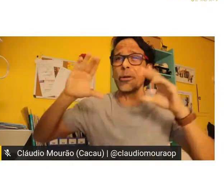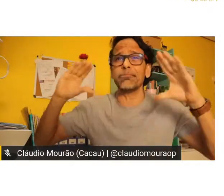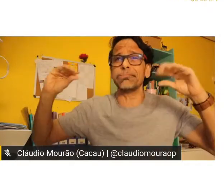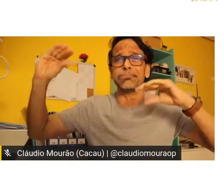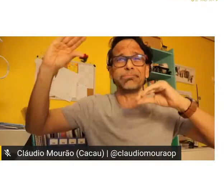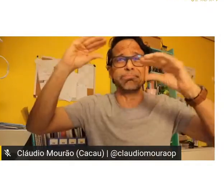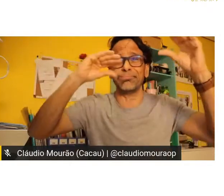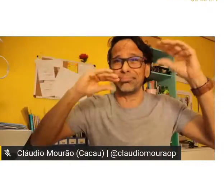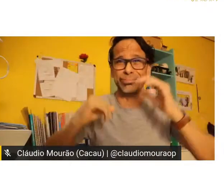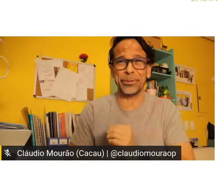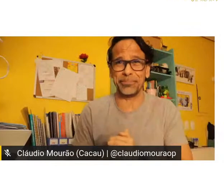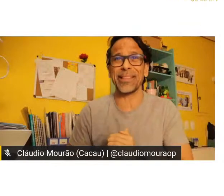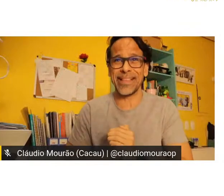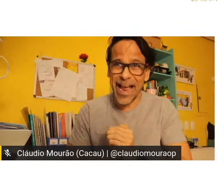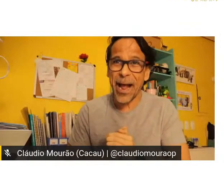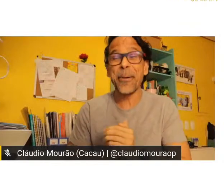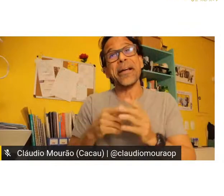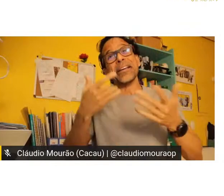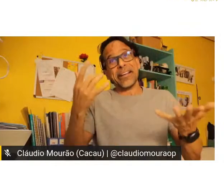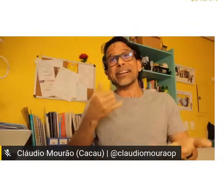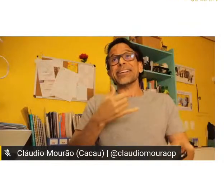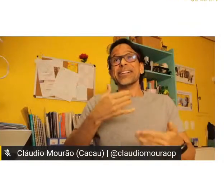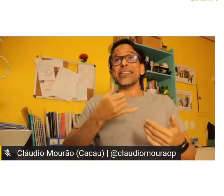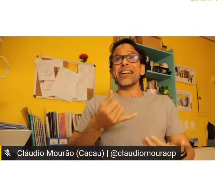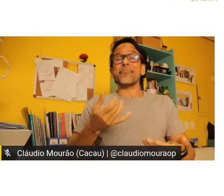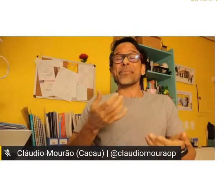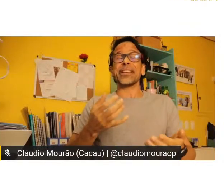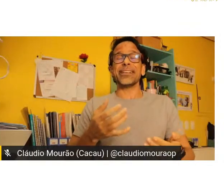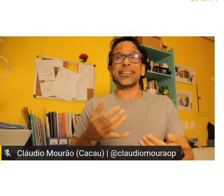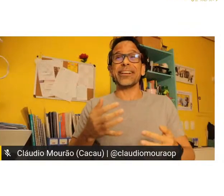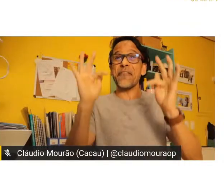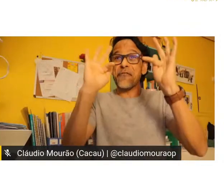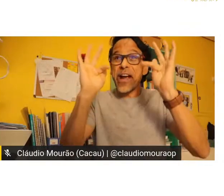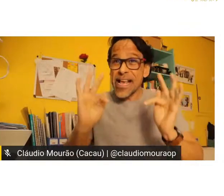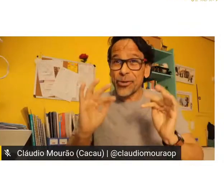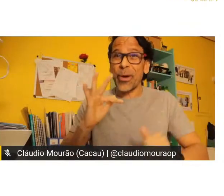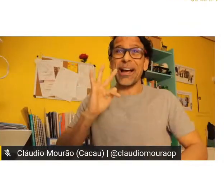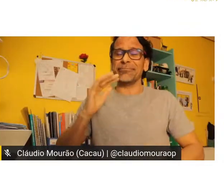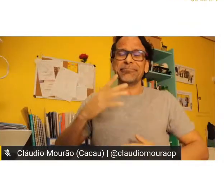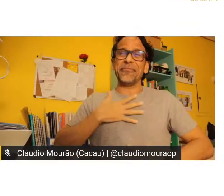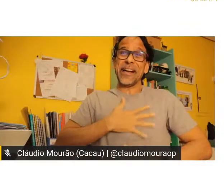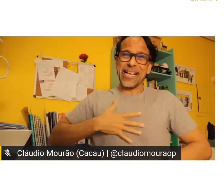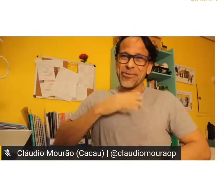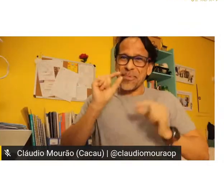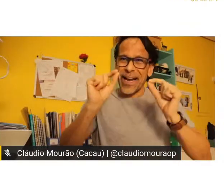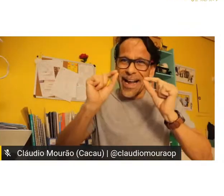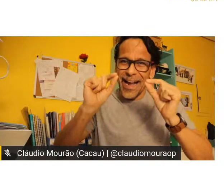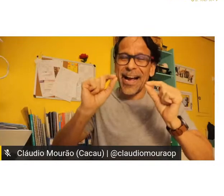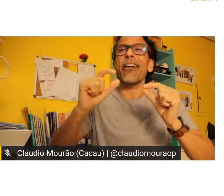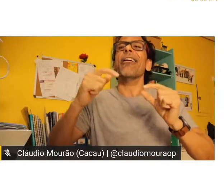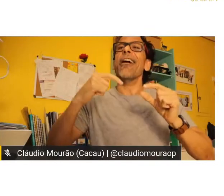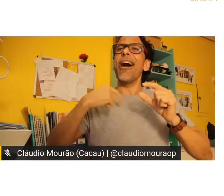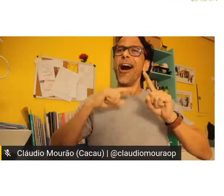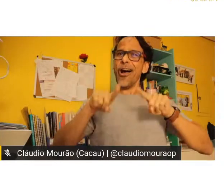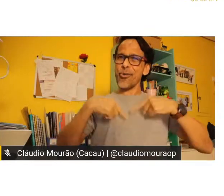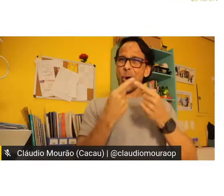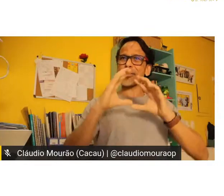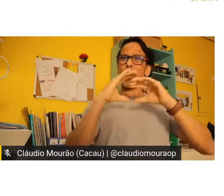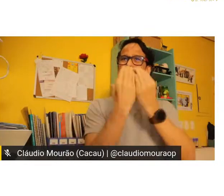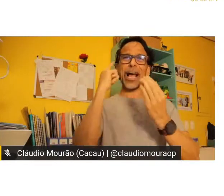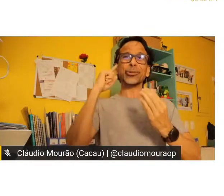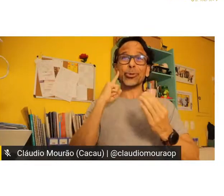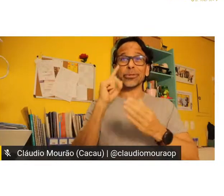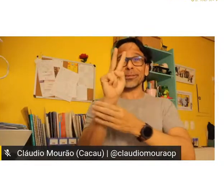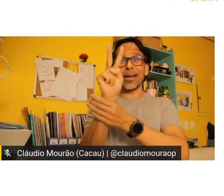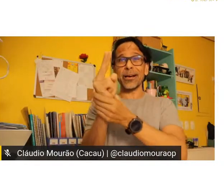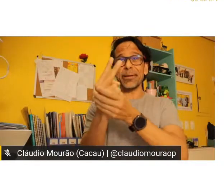Oi e aí a Lívia não é uma linguagem e nem é universal Ah e eu tô muito feliz